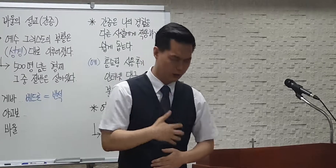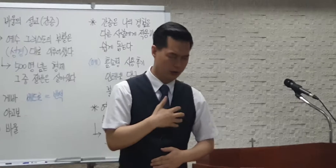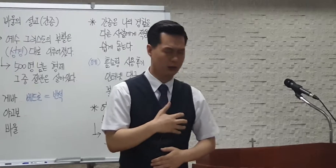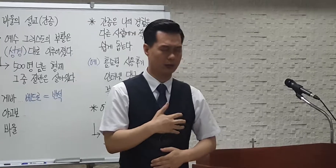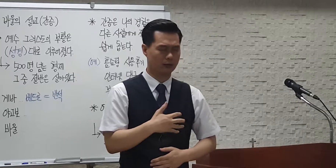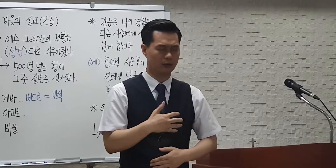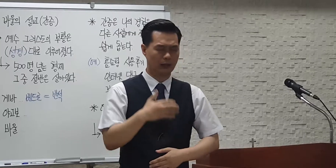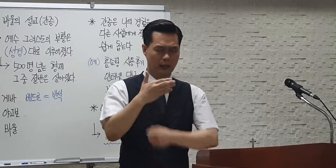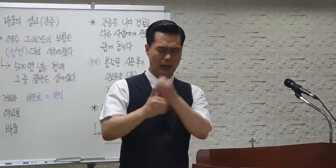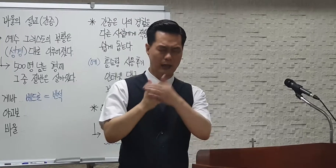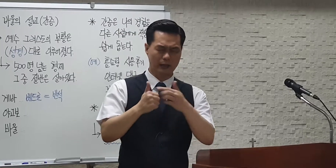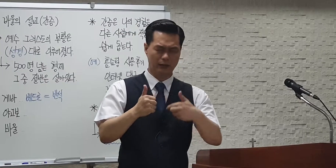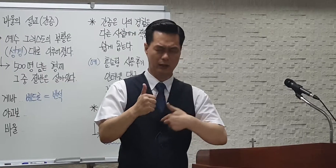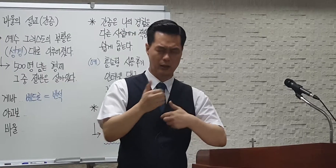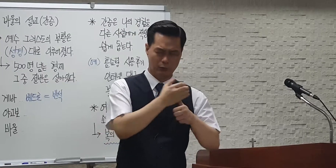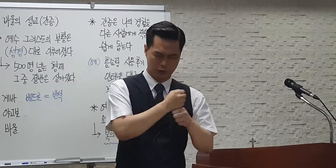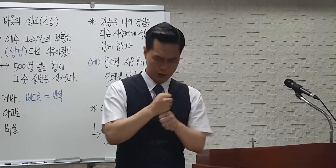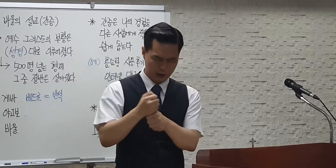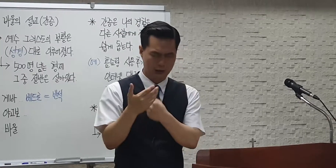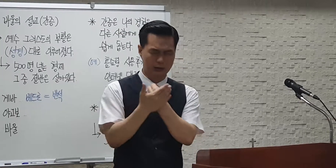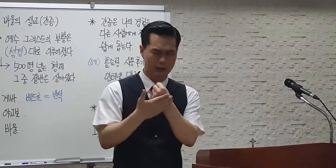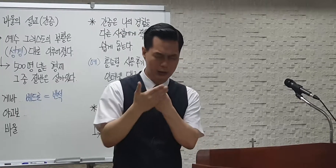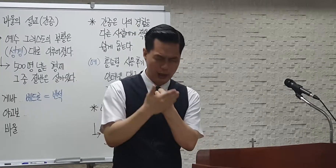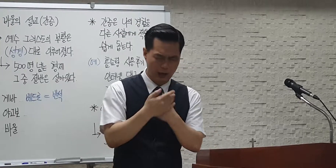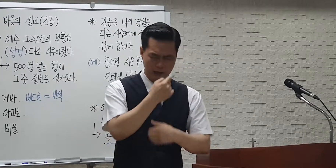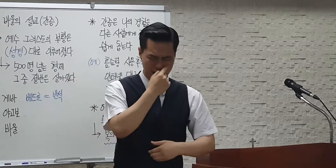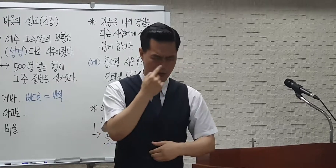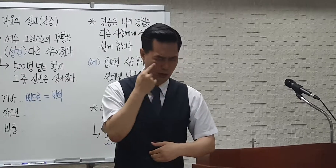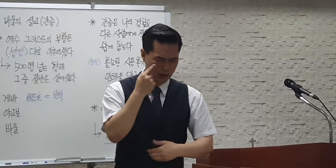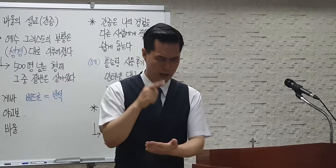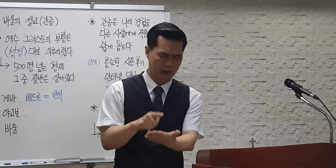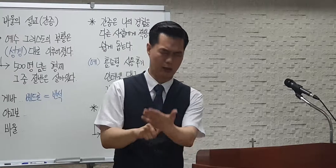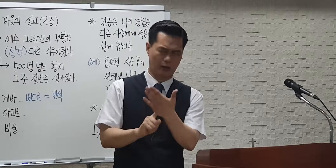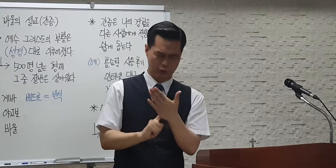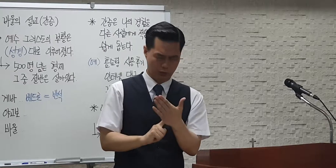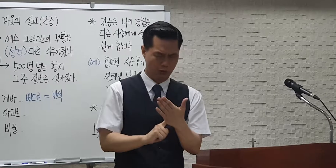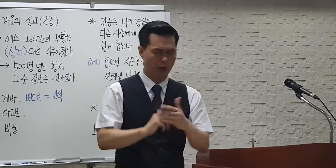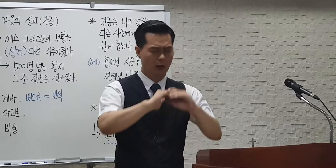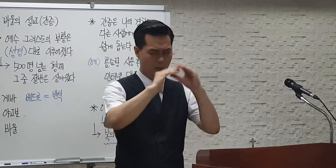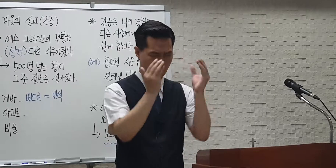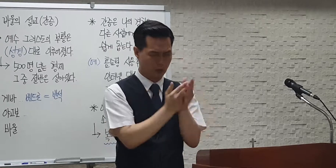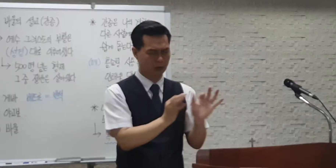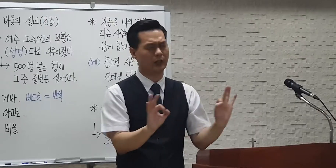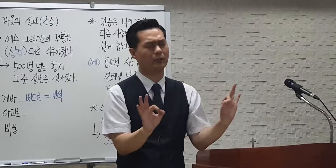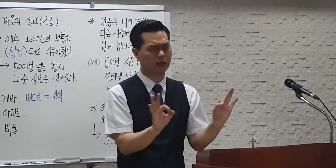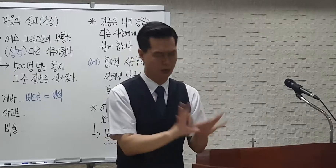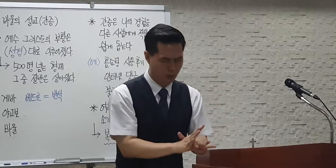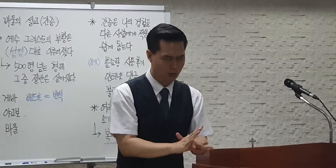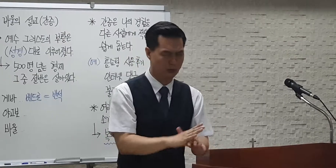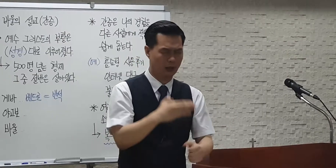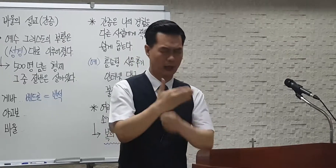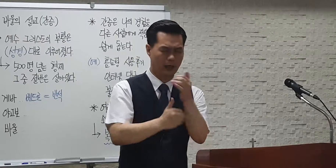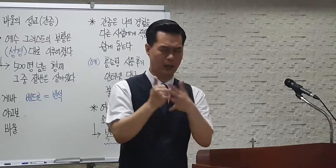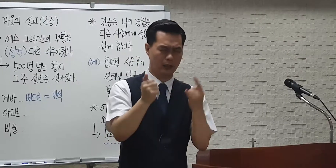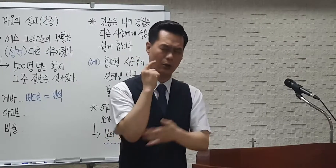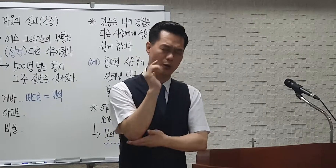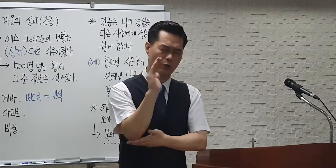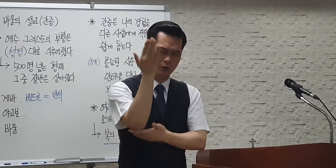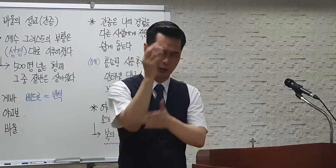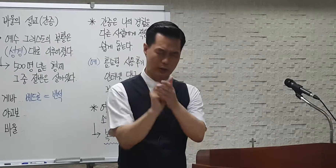걱정들, 하나님께서 나를 붙드신 그 은혜의 증거들이 나타남으로 모두 사그러들고 하나님께 영광 올려드리는